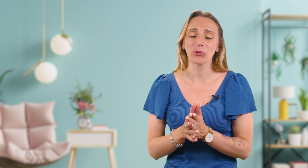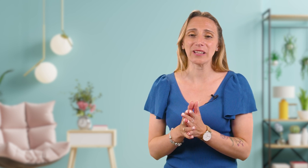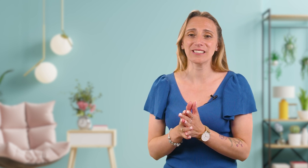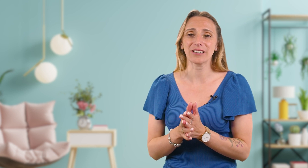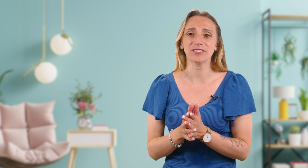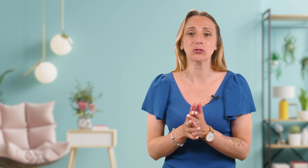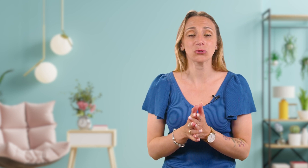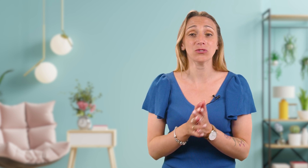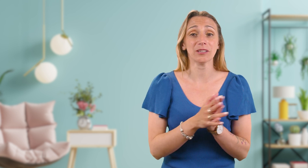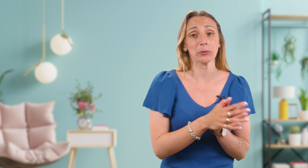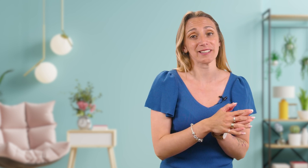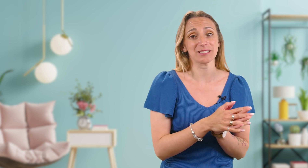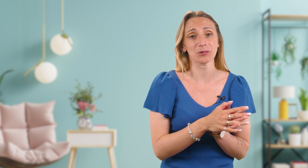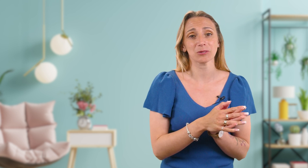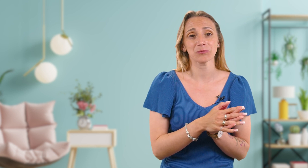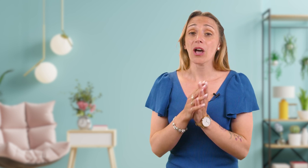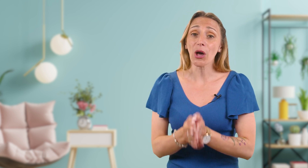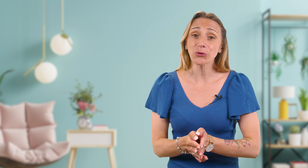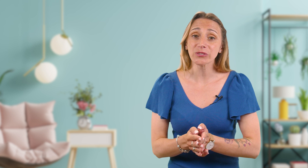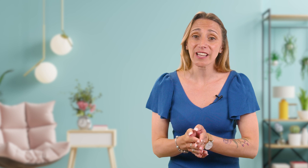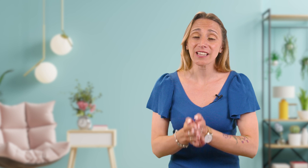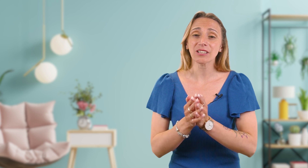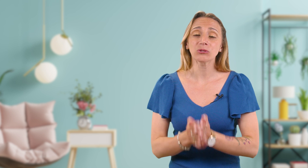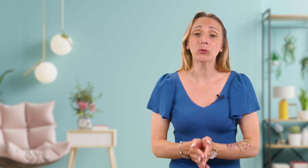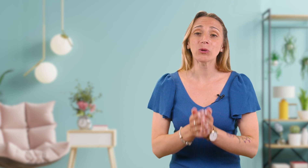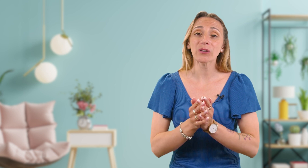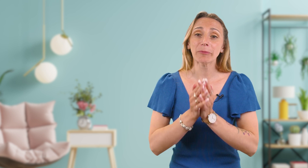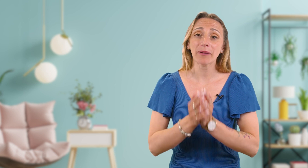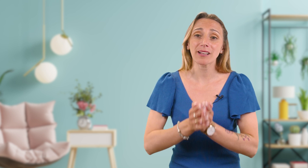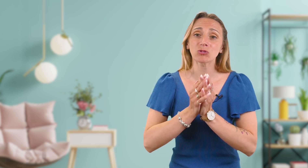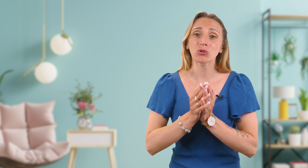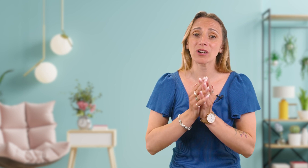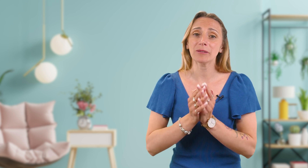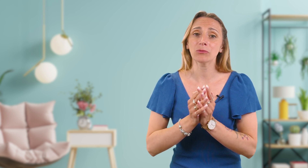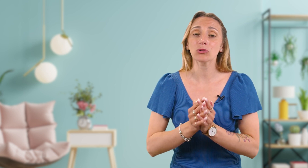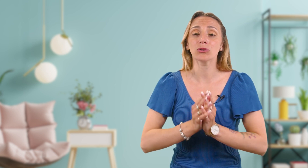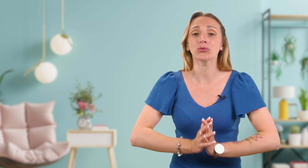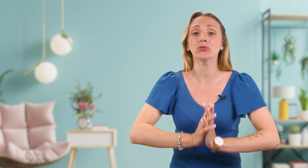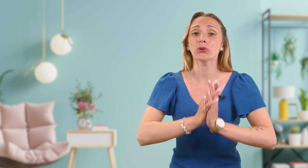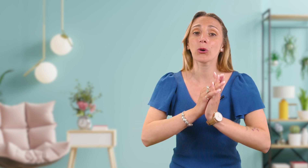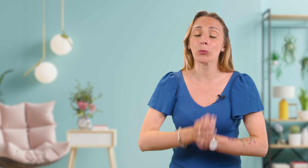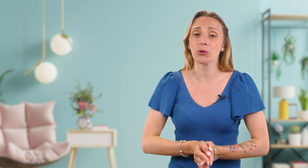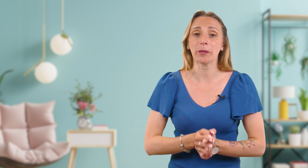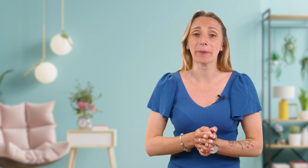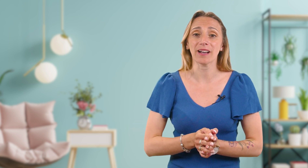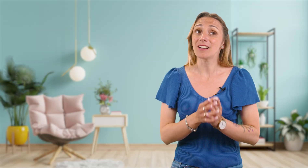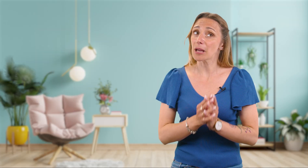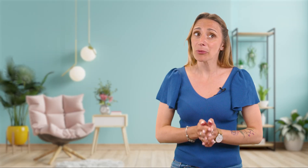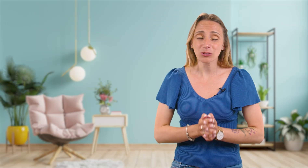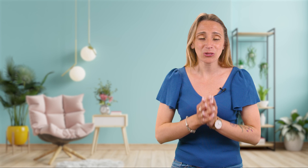l'on a déjà fait sur une vidéo précédente. Un conseil, ne bloquez pas sur les mots que vous ne comprenez pas. L'important,